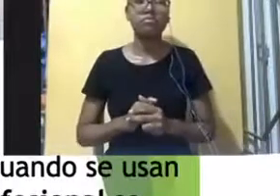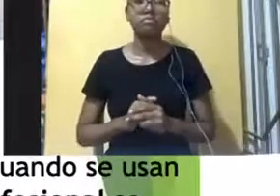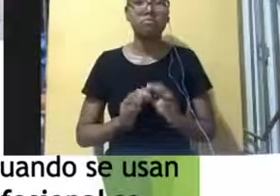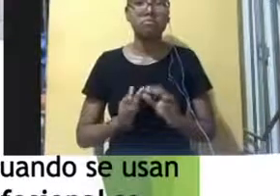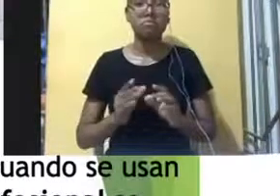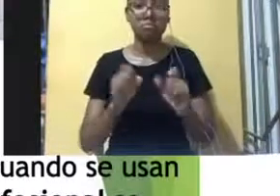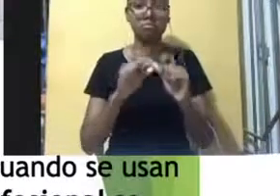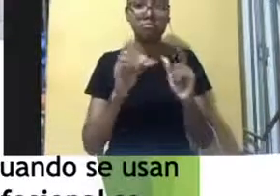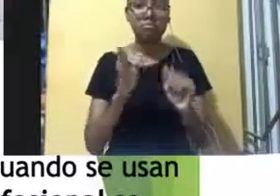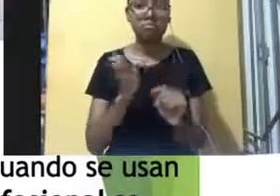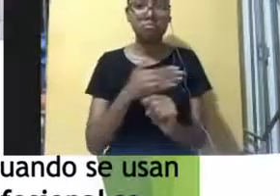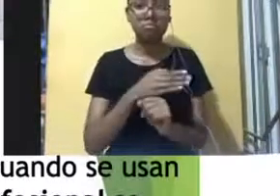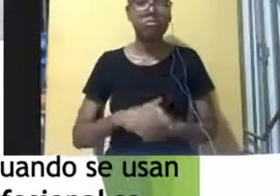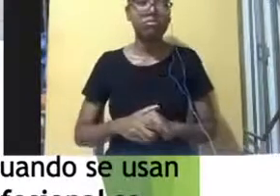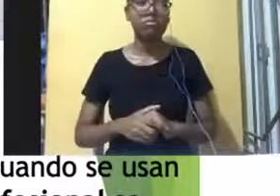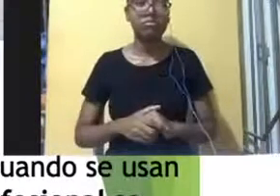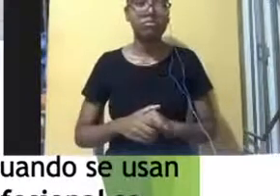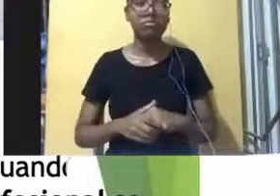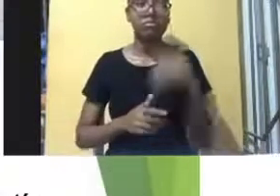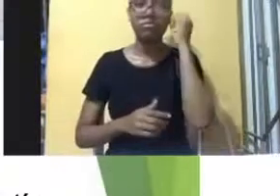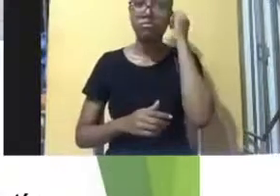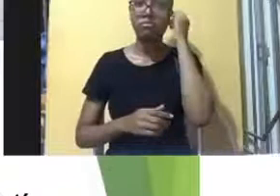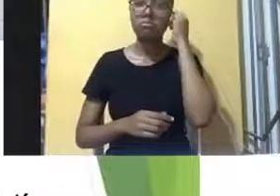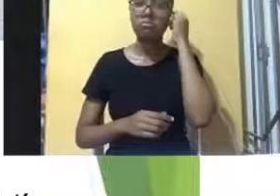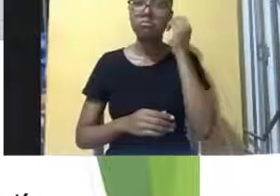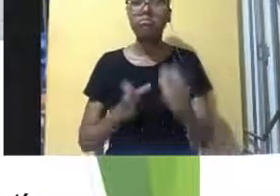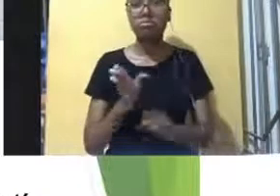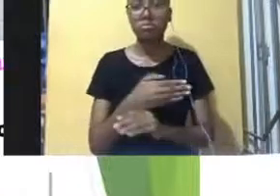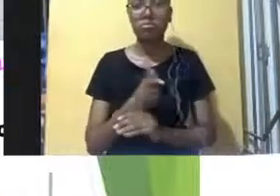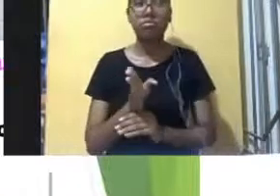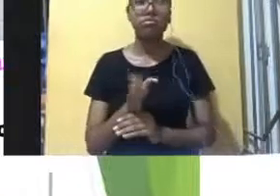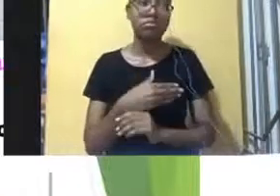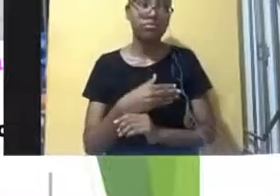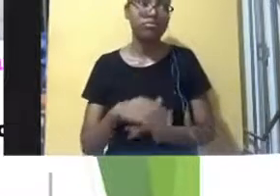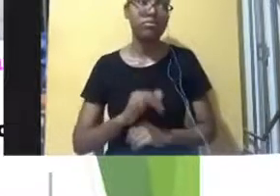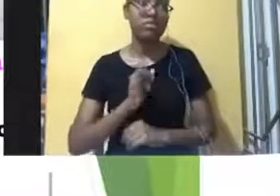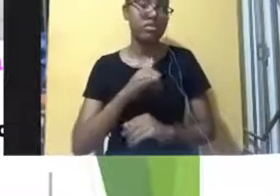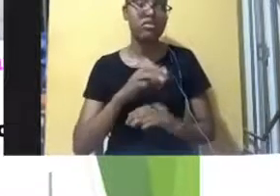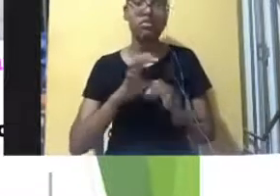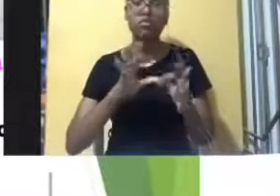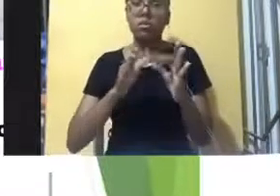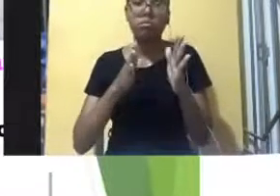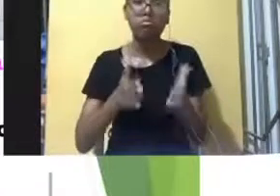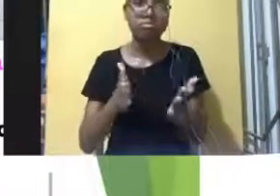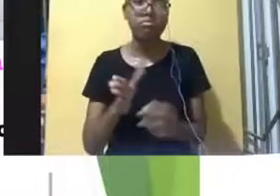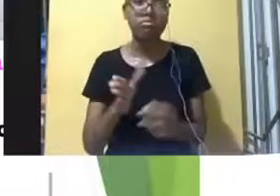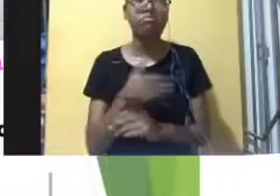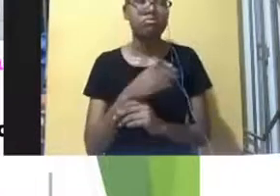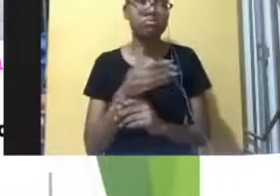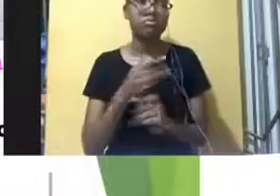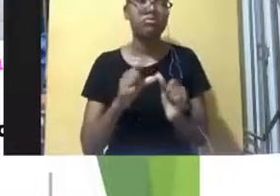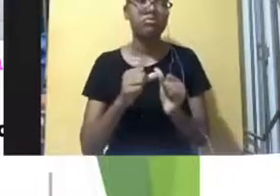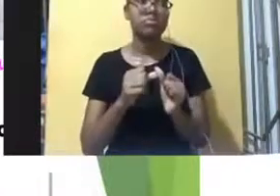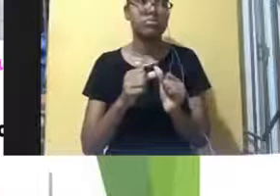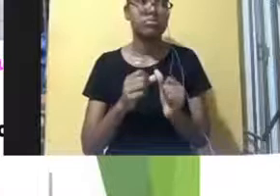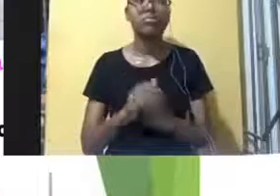ya a las demás. Sigue pasando, eso ya tiene que ver con el intérprete. Sigue pasando.